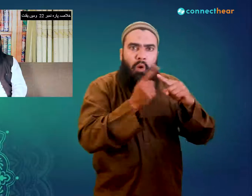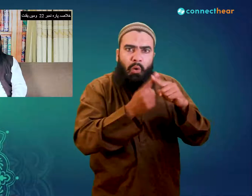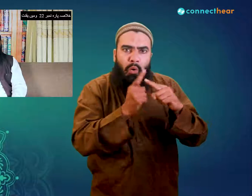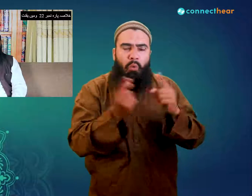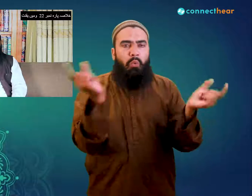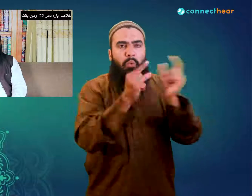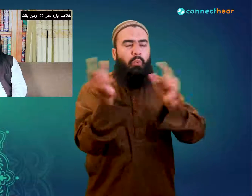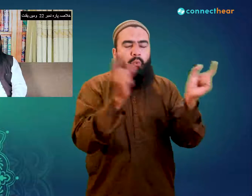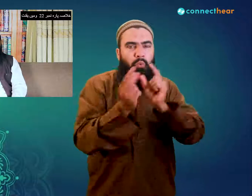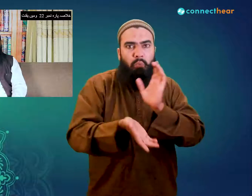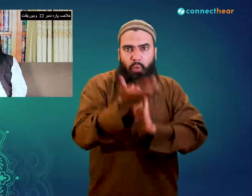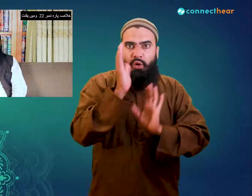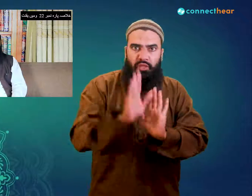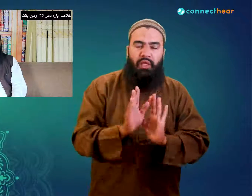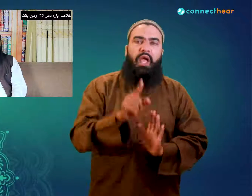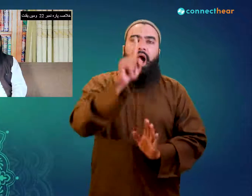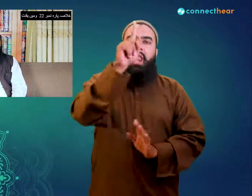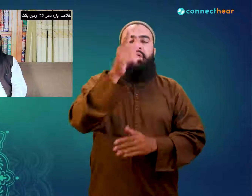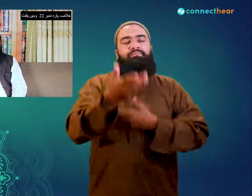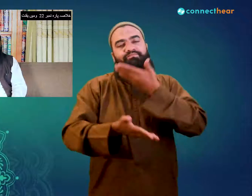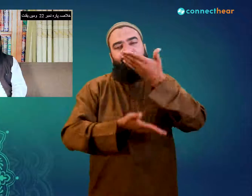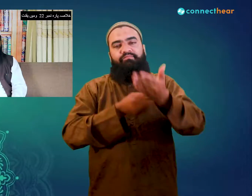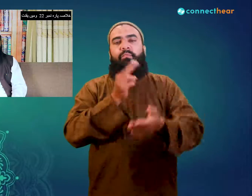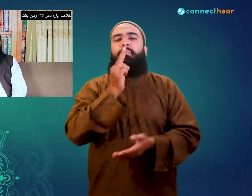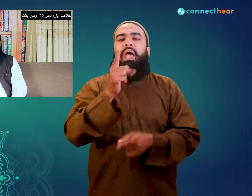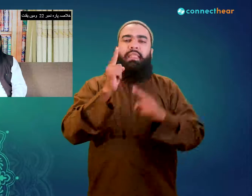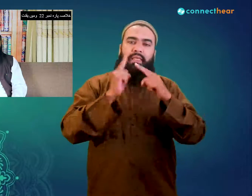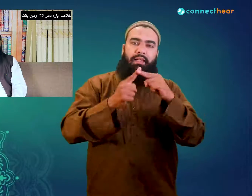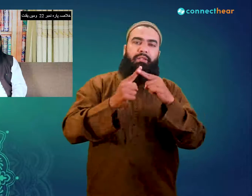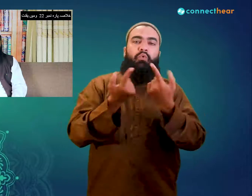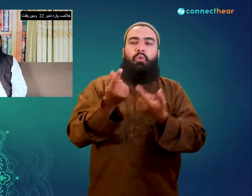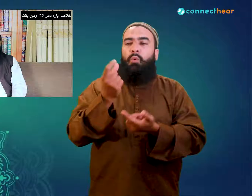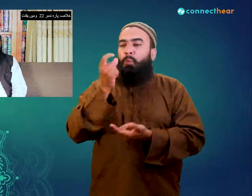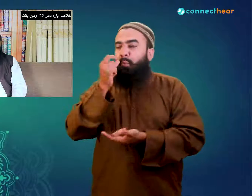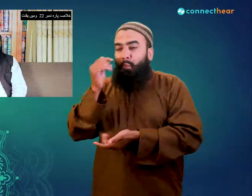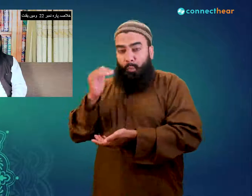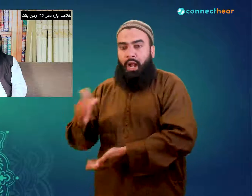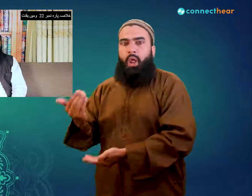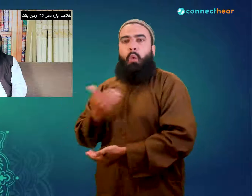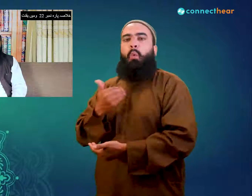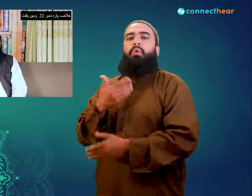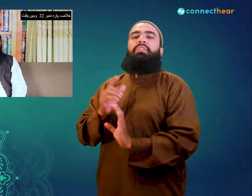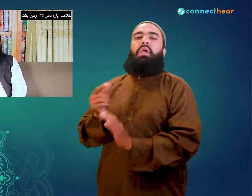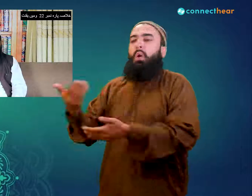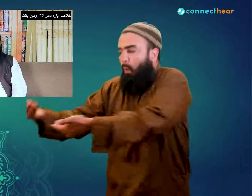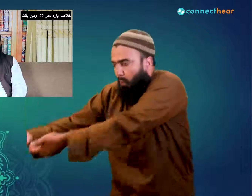لے پالک بیٹے کو حقیقی بیٹوں کی طرح سمجھا جاتا تھا۔ شریعت نے